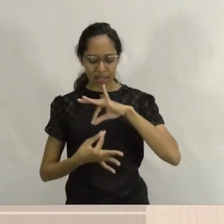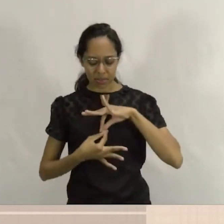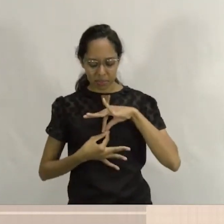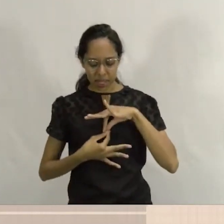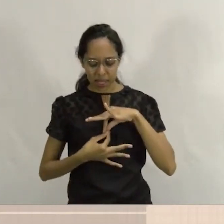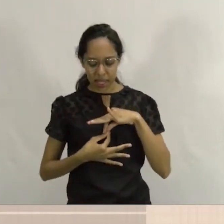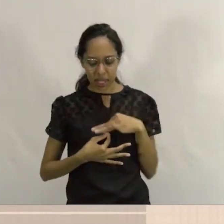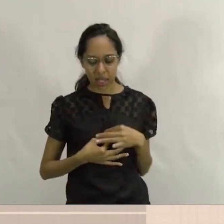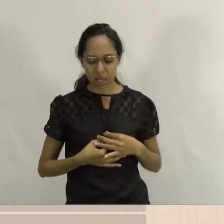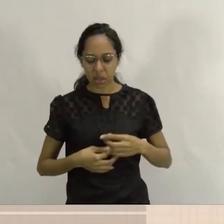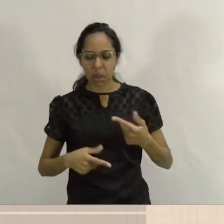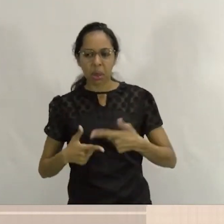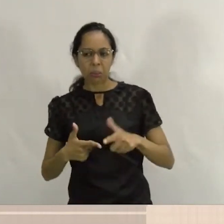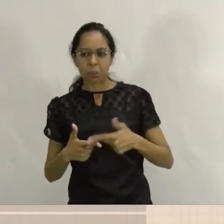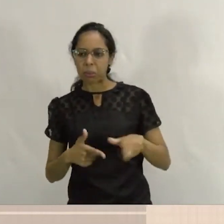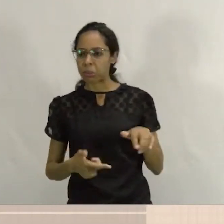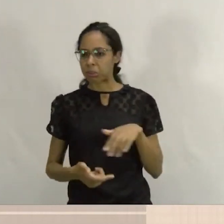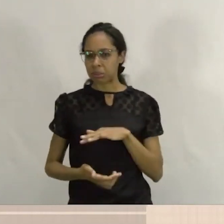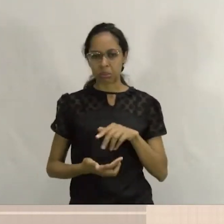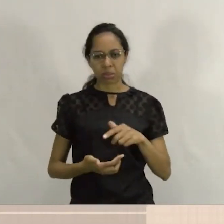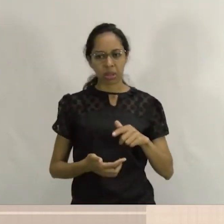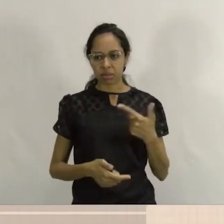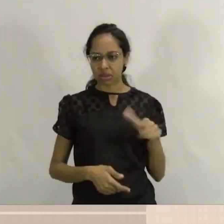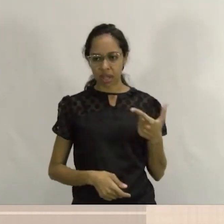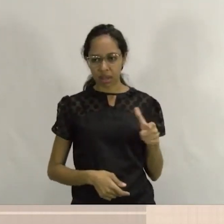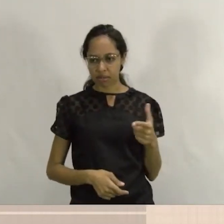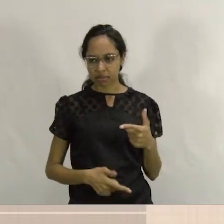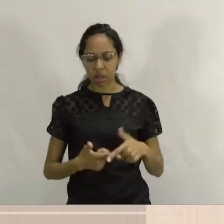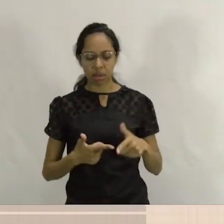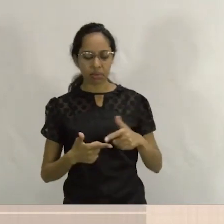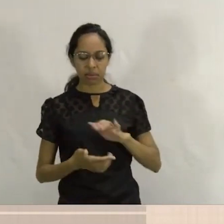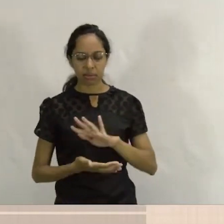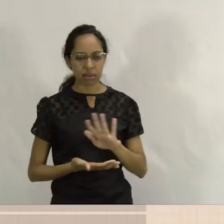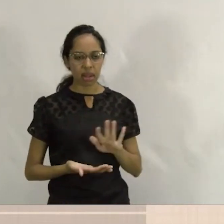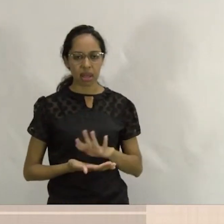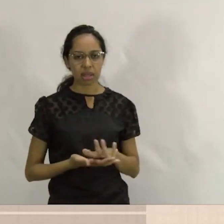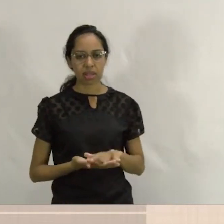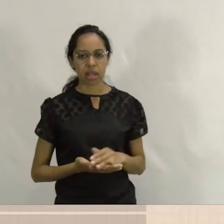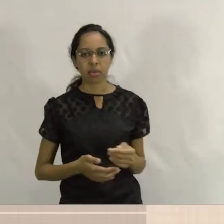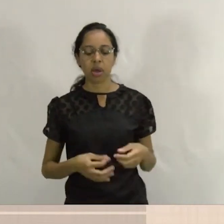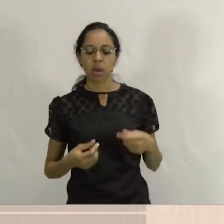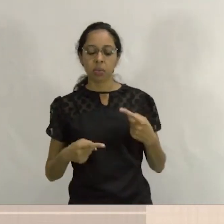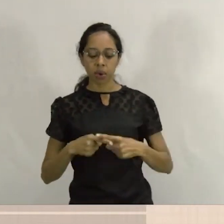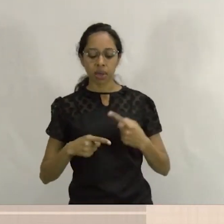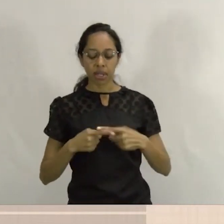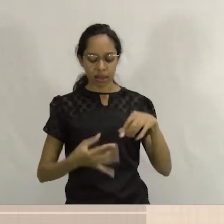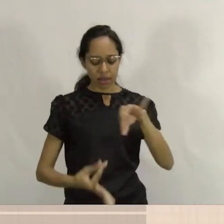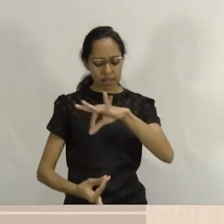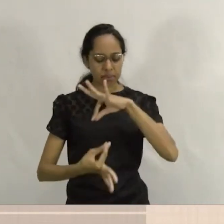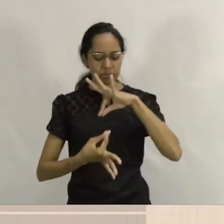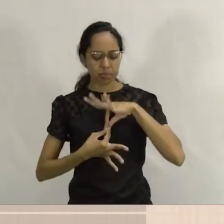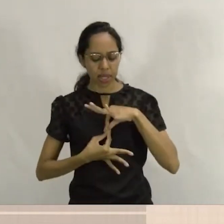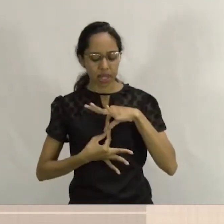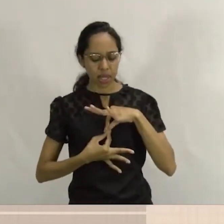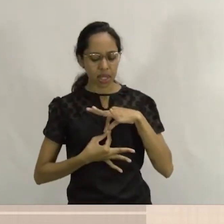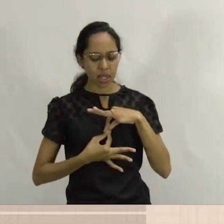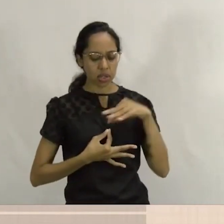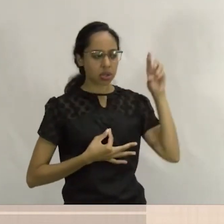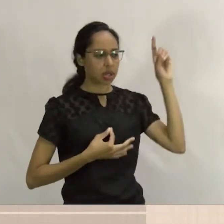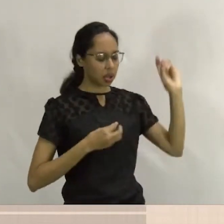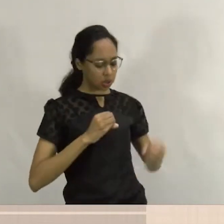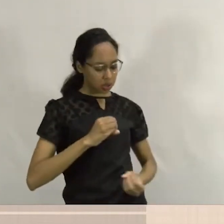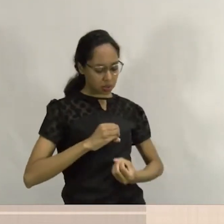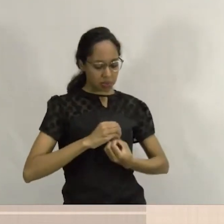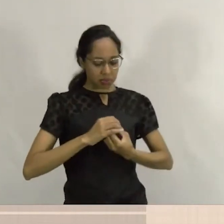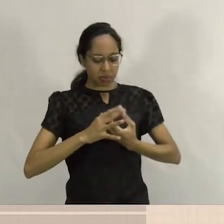mais. Nosso espírito, quando cremos em Jesus, nasceu de Deus, está em comunicação